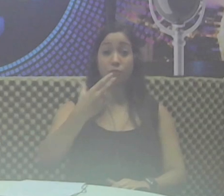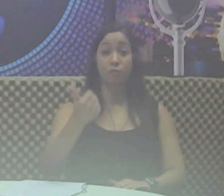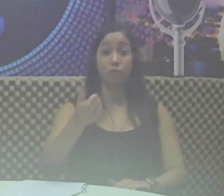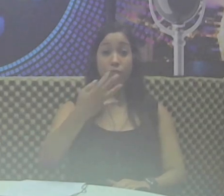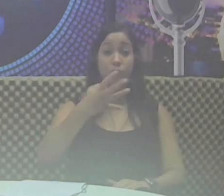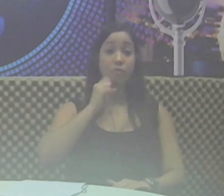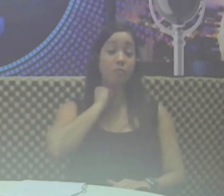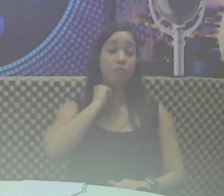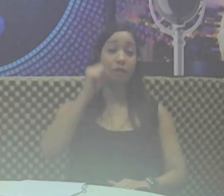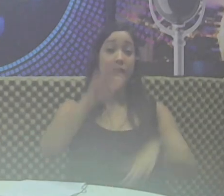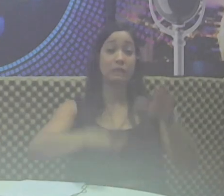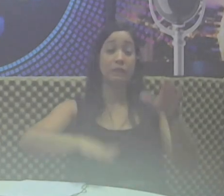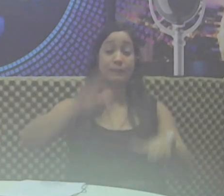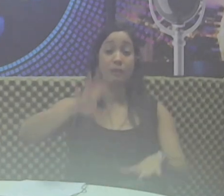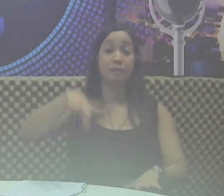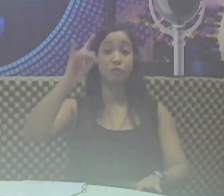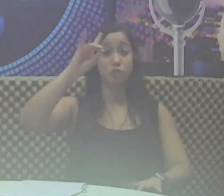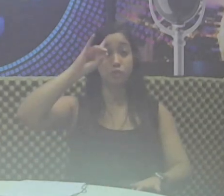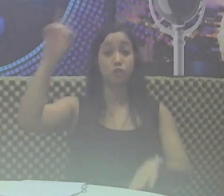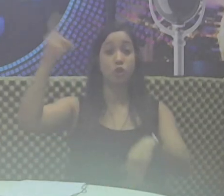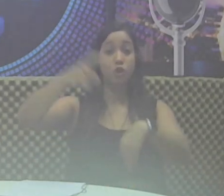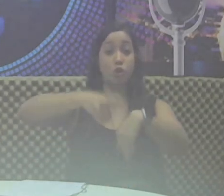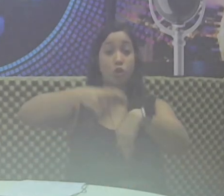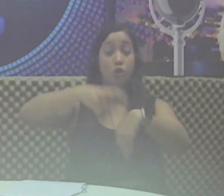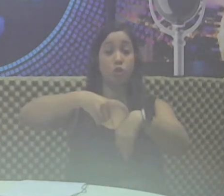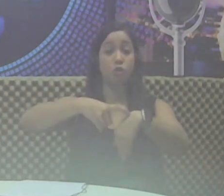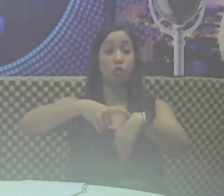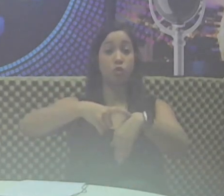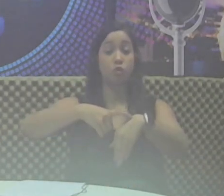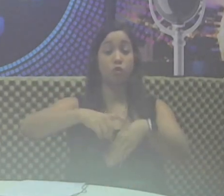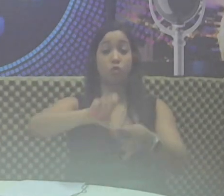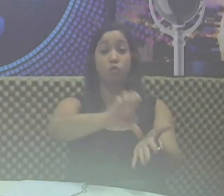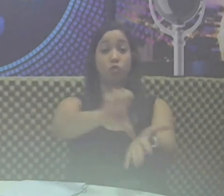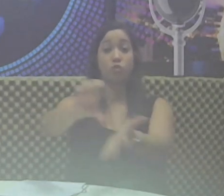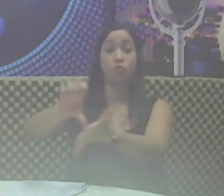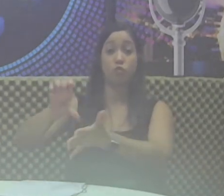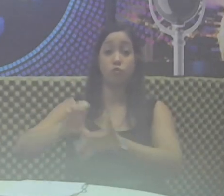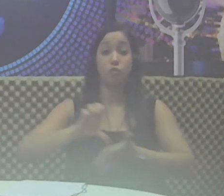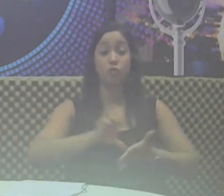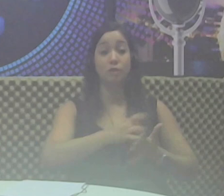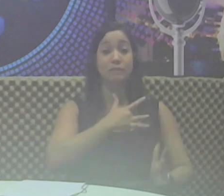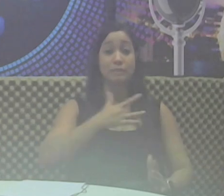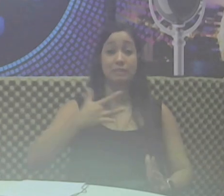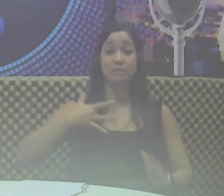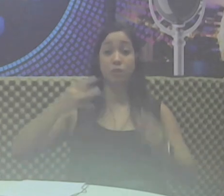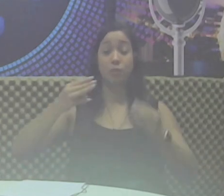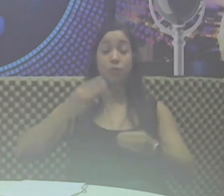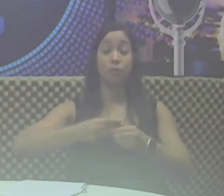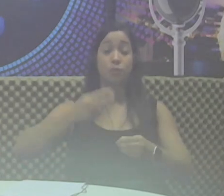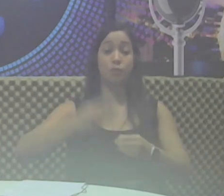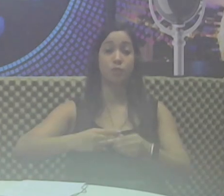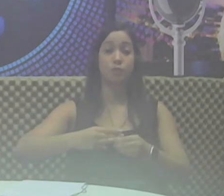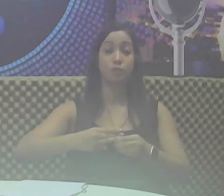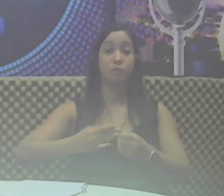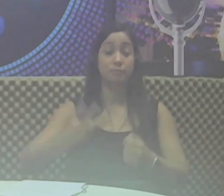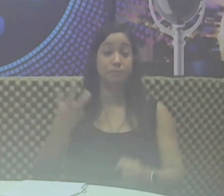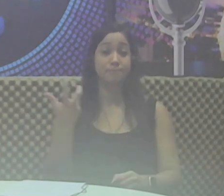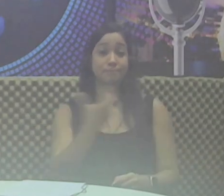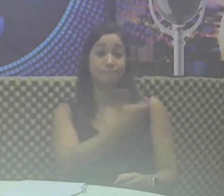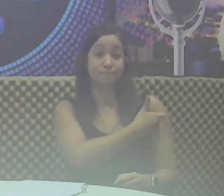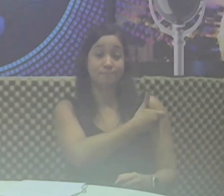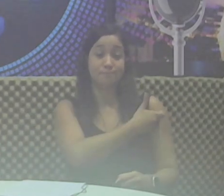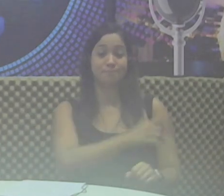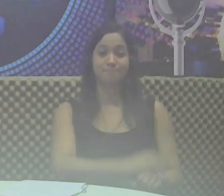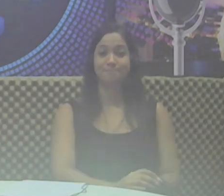a depender da escolha da data e horário, em uma das unidades destacadas pelo município para a aplicação do